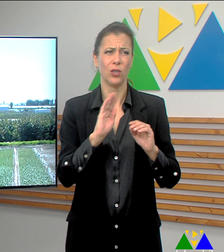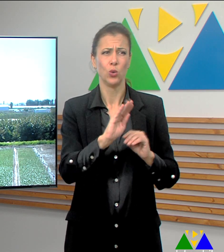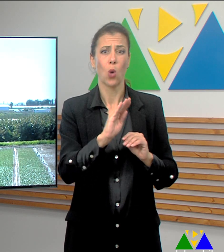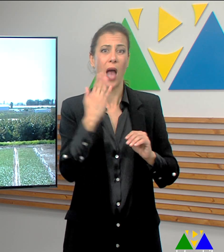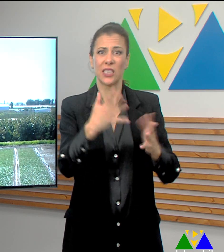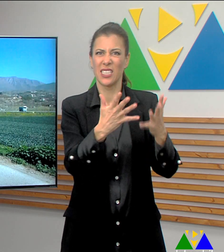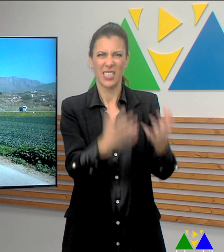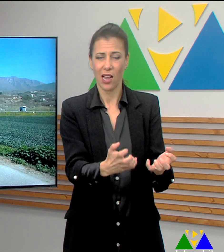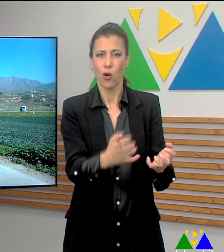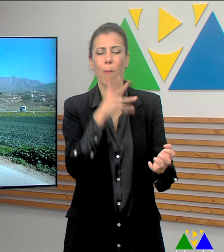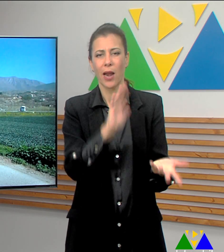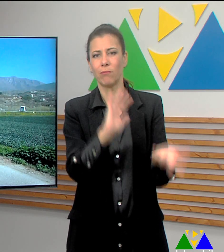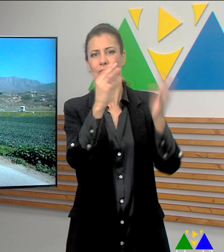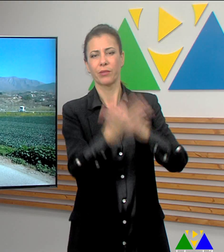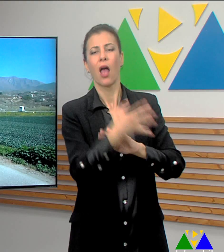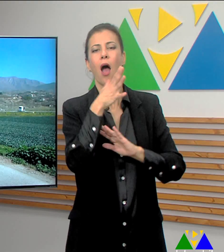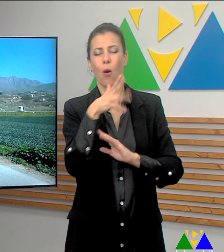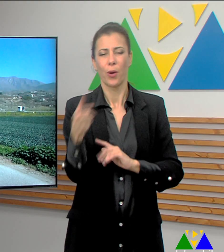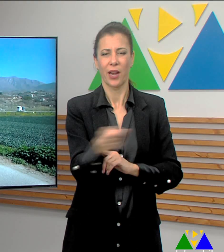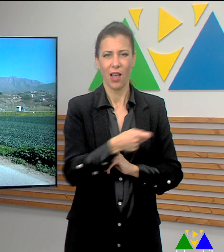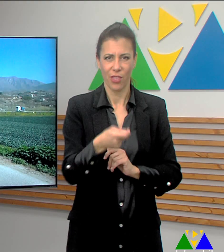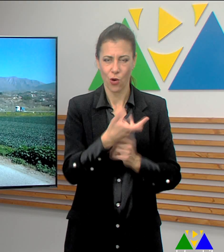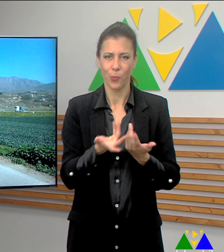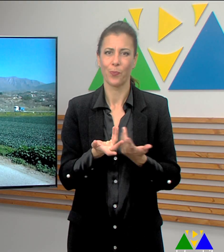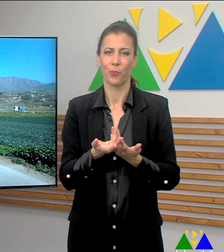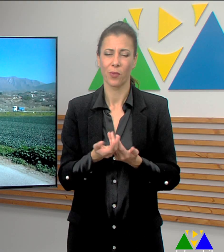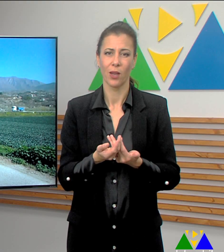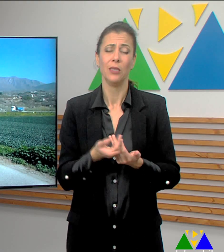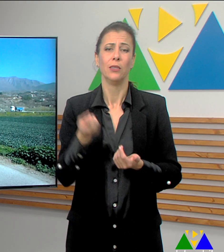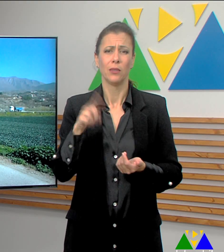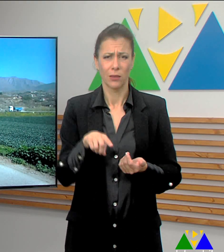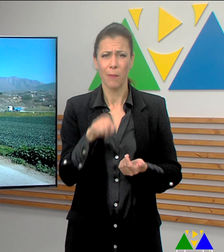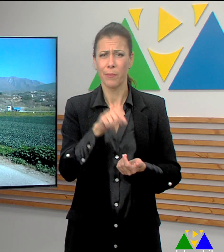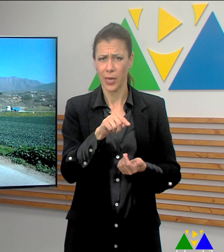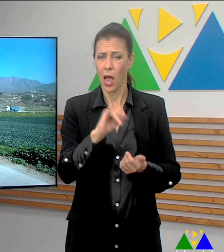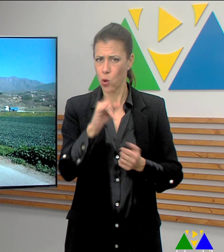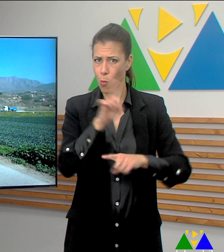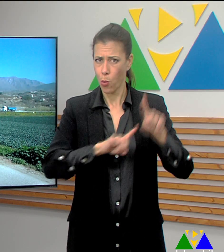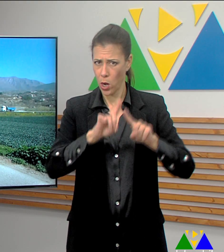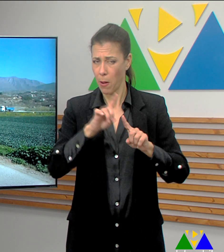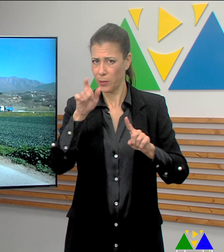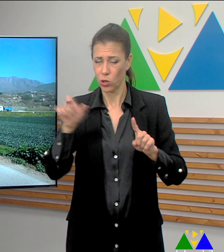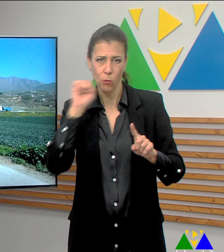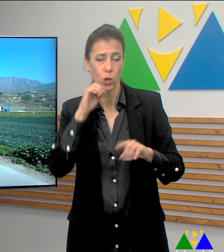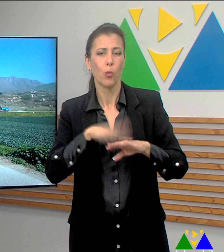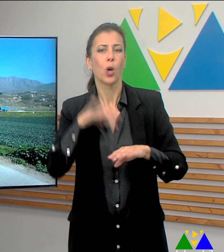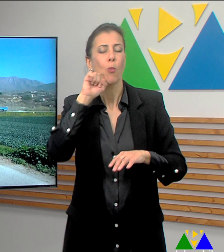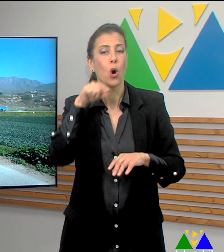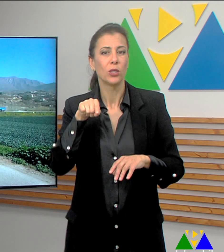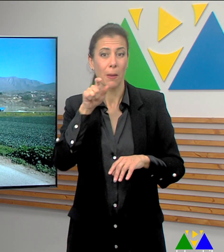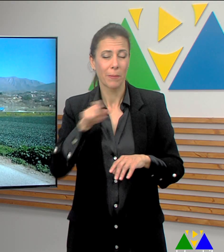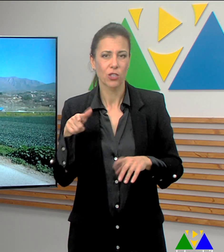secano para convertirlas en tierras de regadío. También aquello generó un problema con los motrileños, ¿no? Porque los motrileños